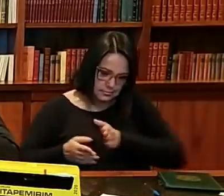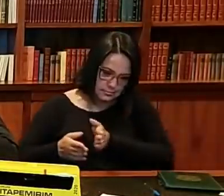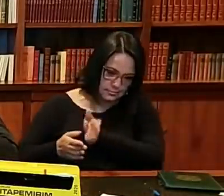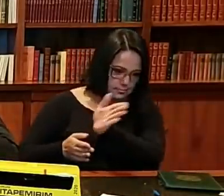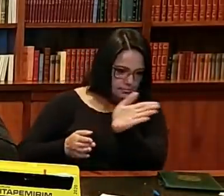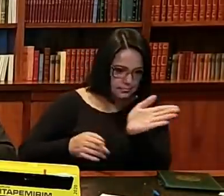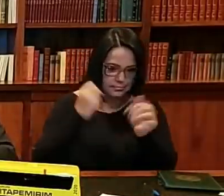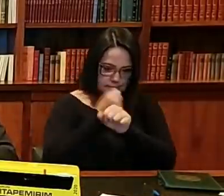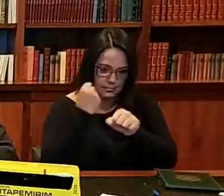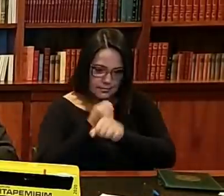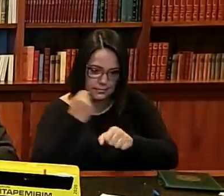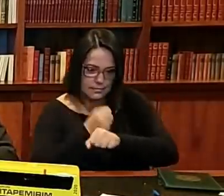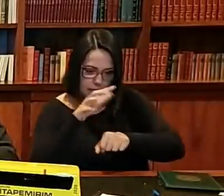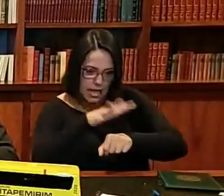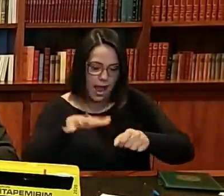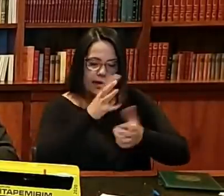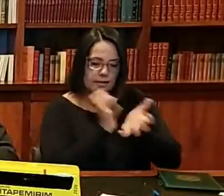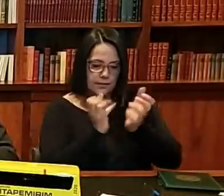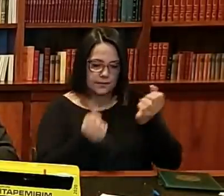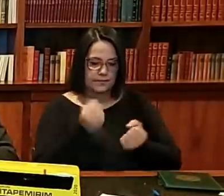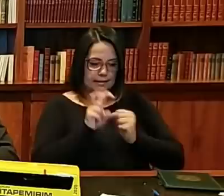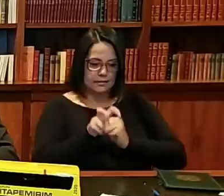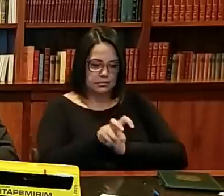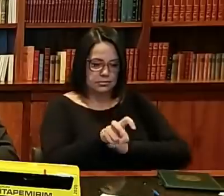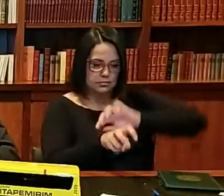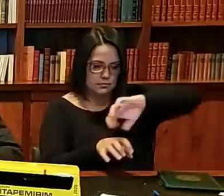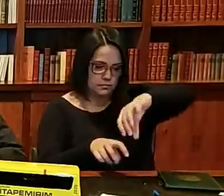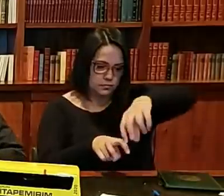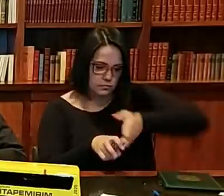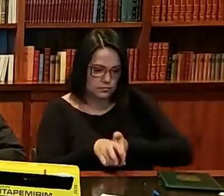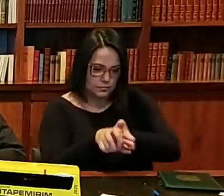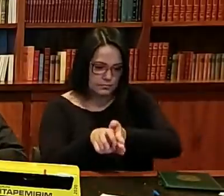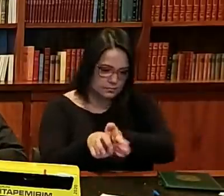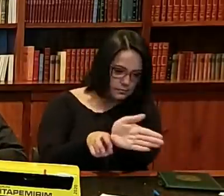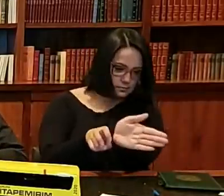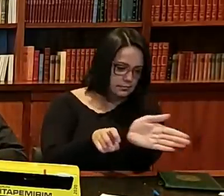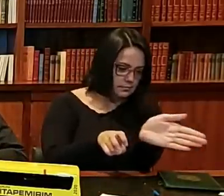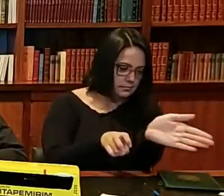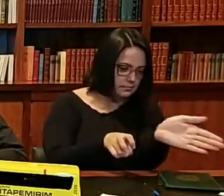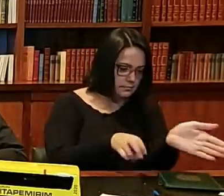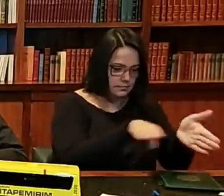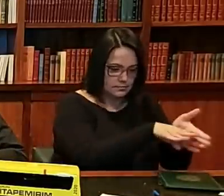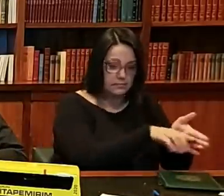ferroviários, construção de pátio de manobra, a reativação do Raval de Colômbia, que estava...